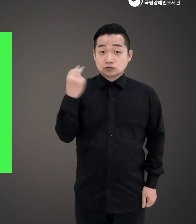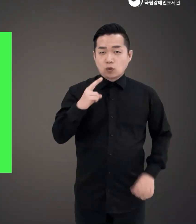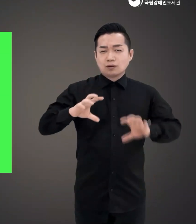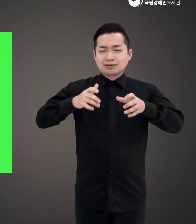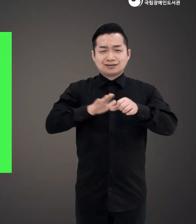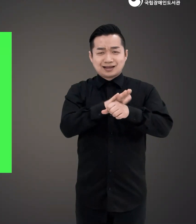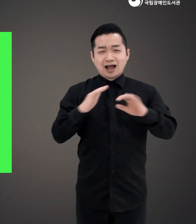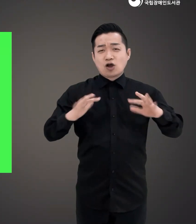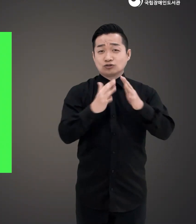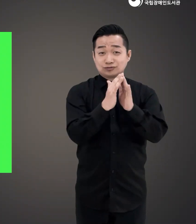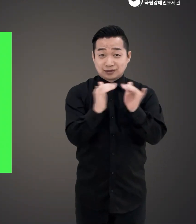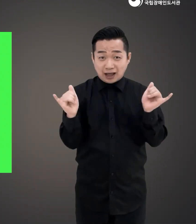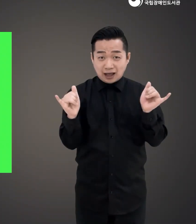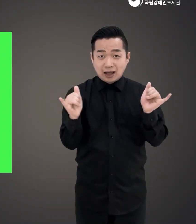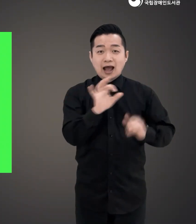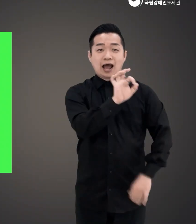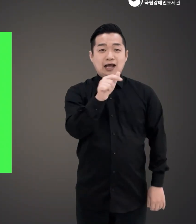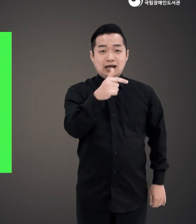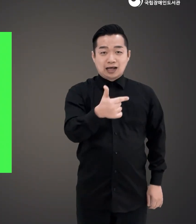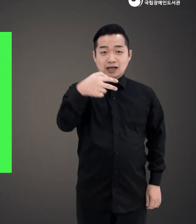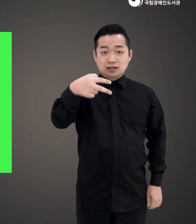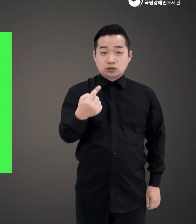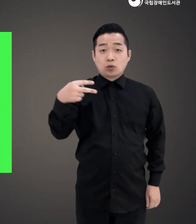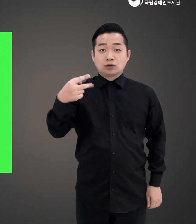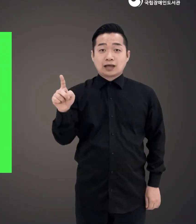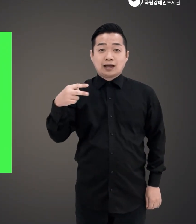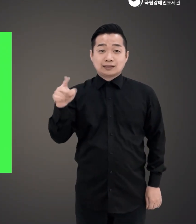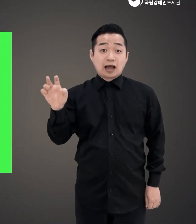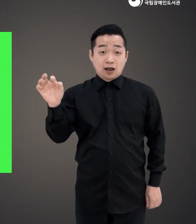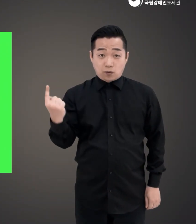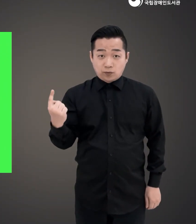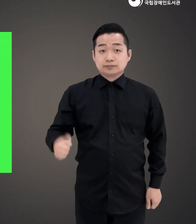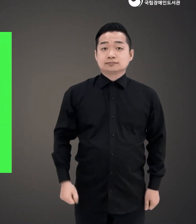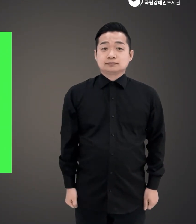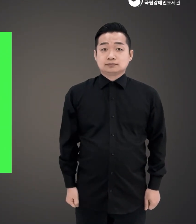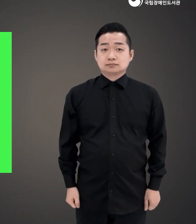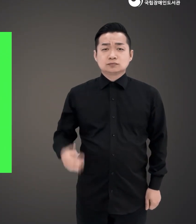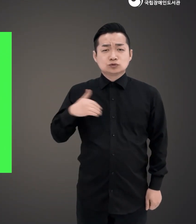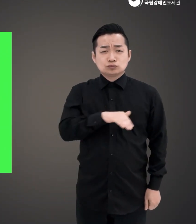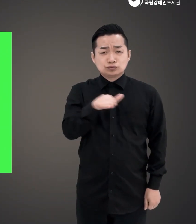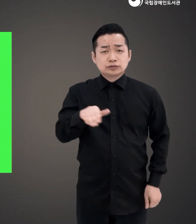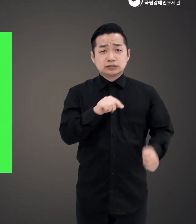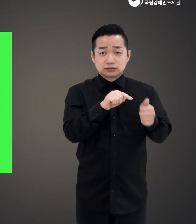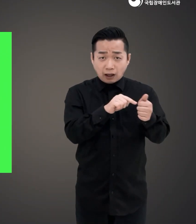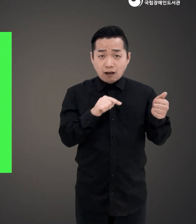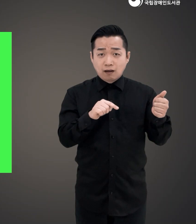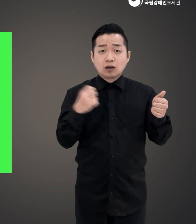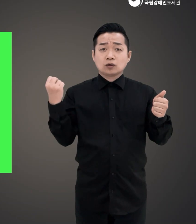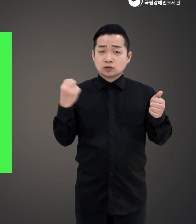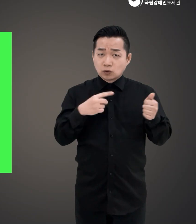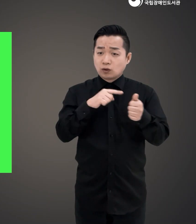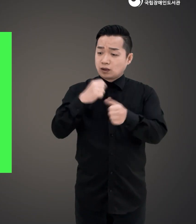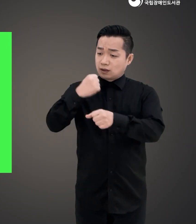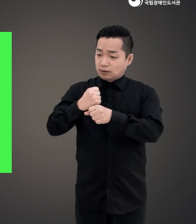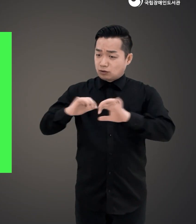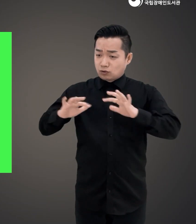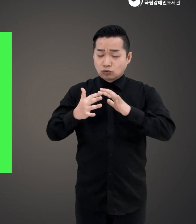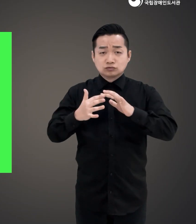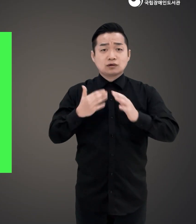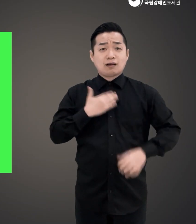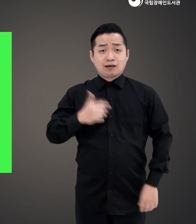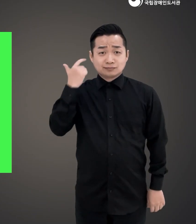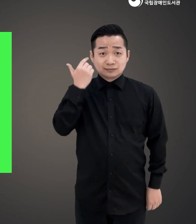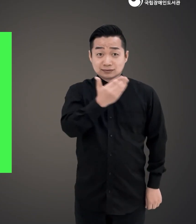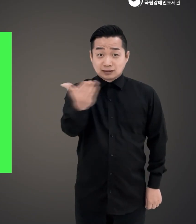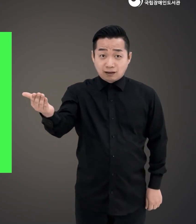한국과 세계가 사랑하는 건축가 안도 다다오. 우리는 그와 그의 건축을 얼마나 알고